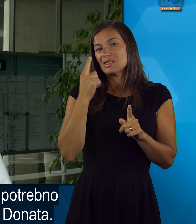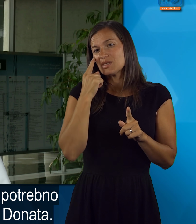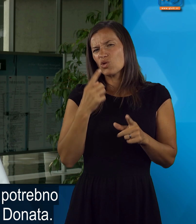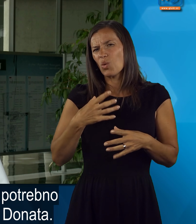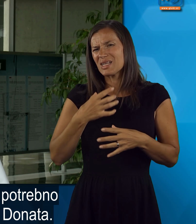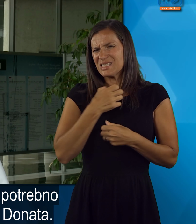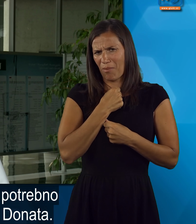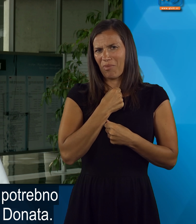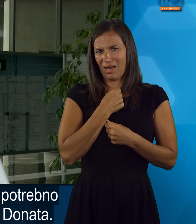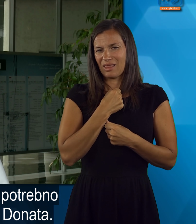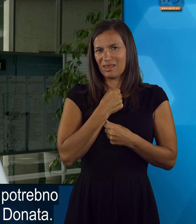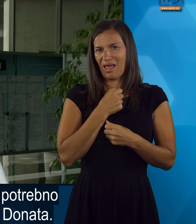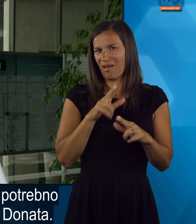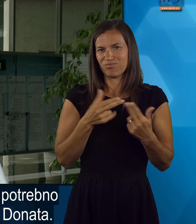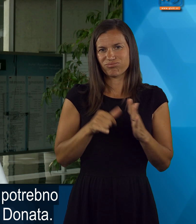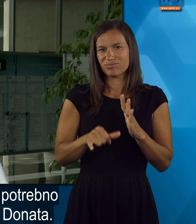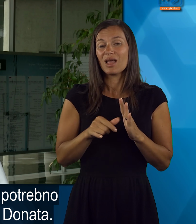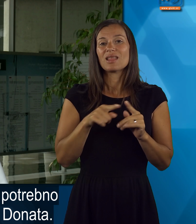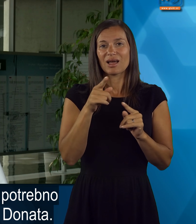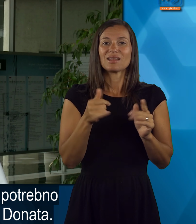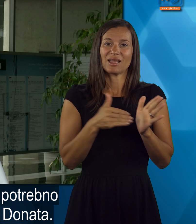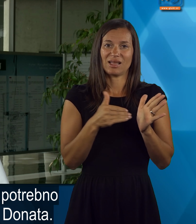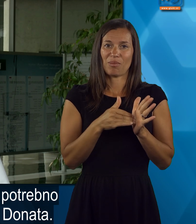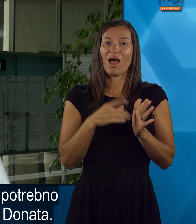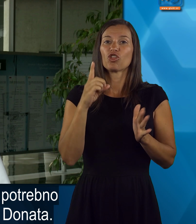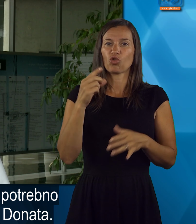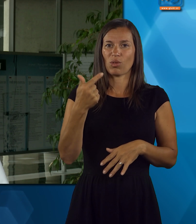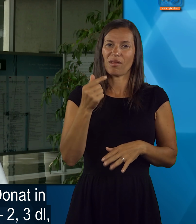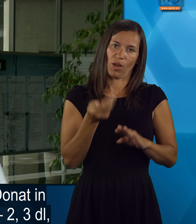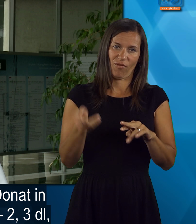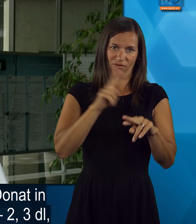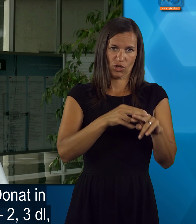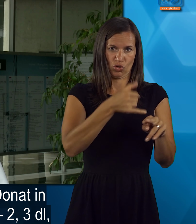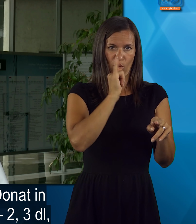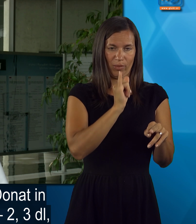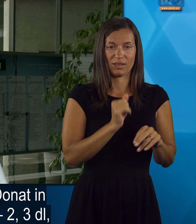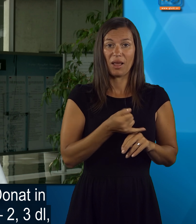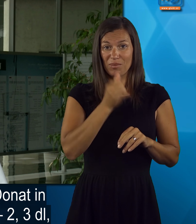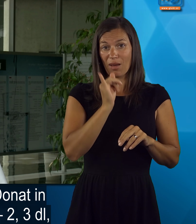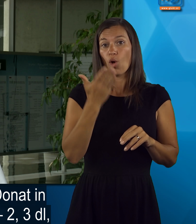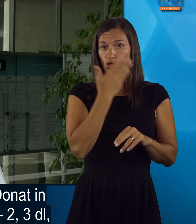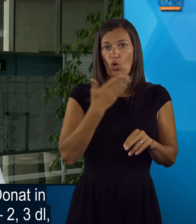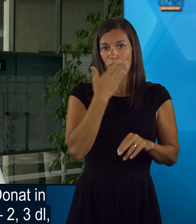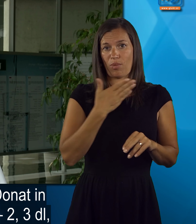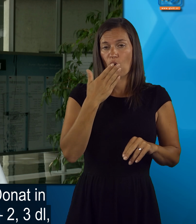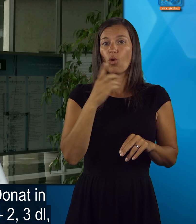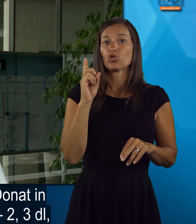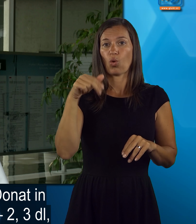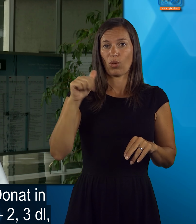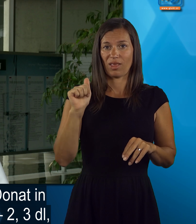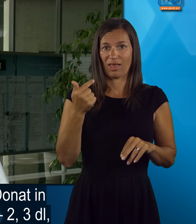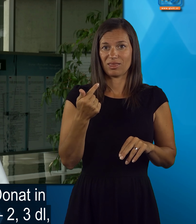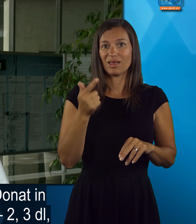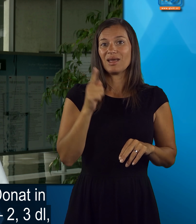ampak takrat je res treba donata malo več popiti, pije se topel donat